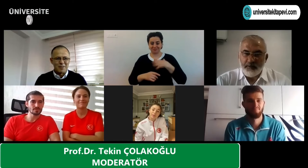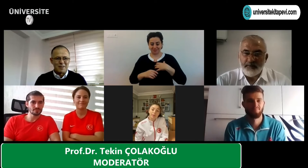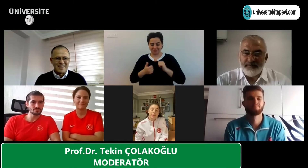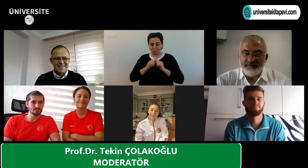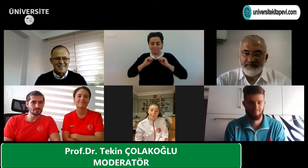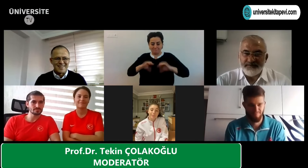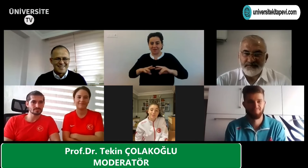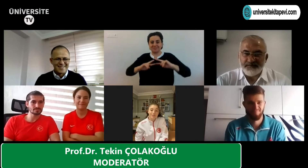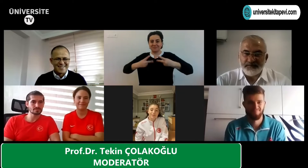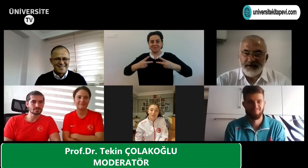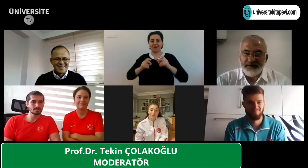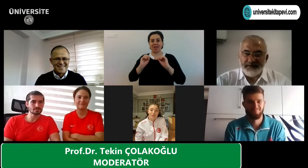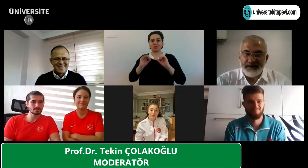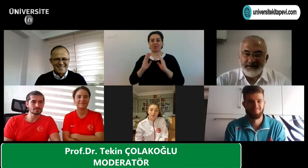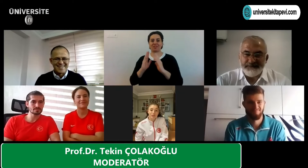yetiştireceksiniz. Bundan eminim.